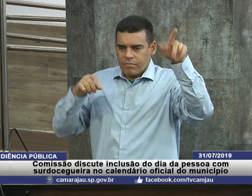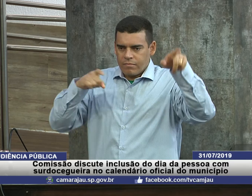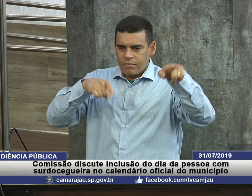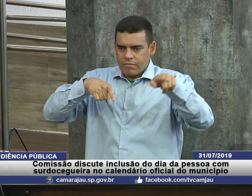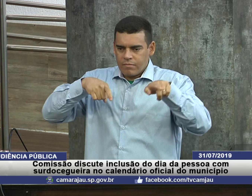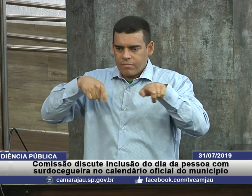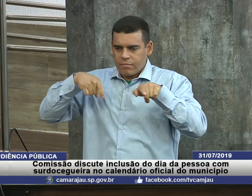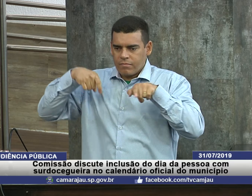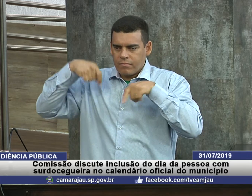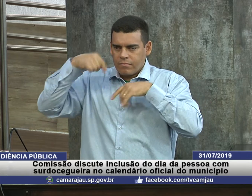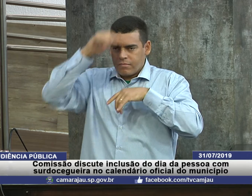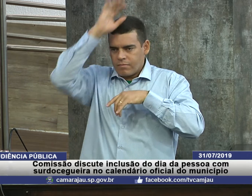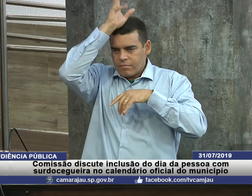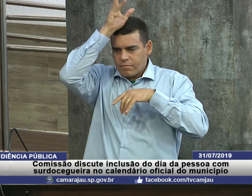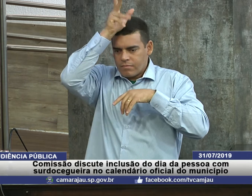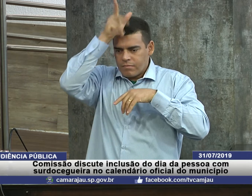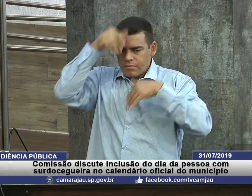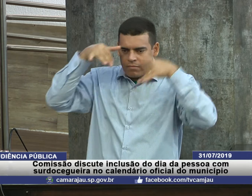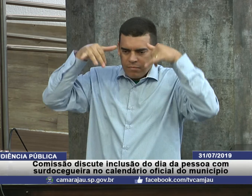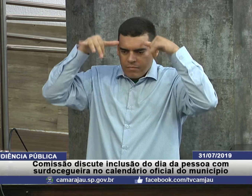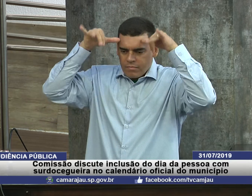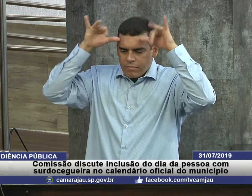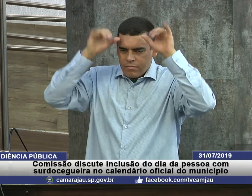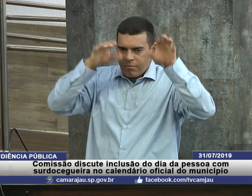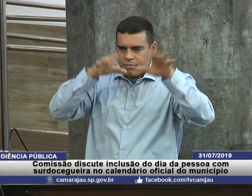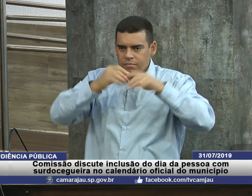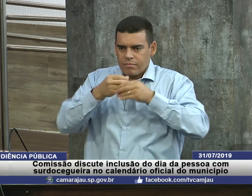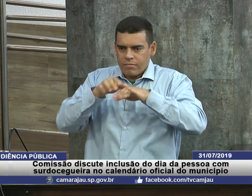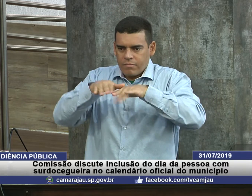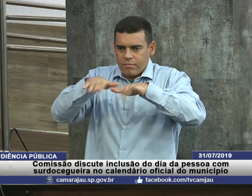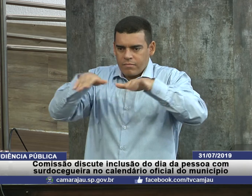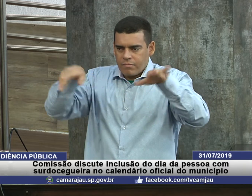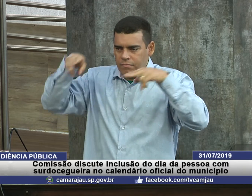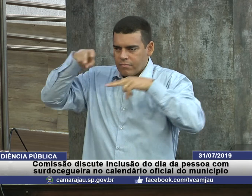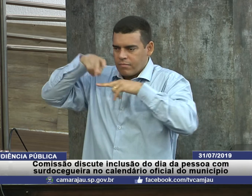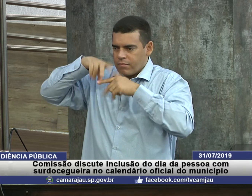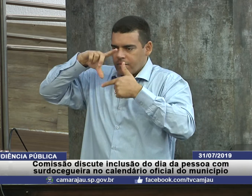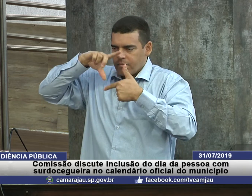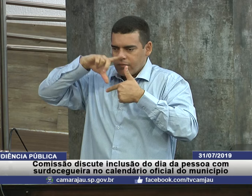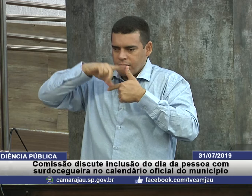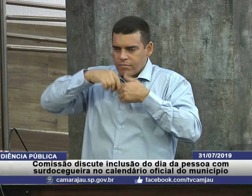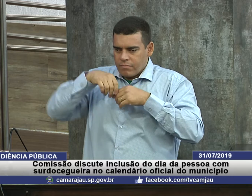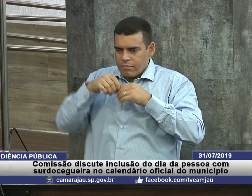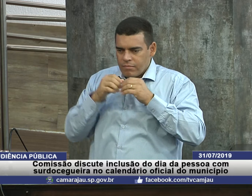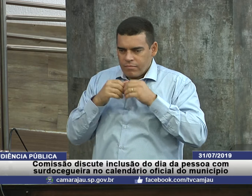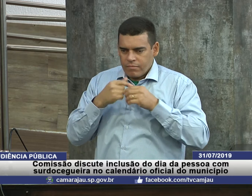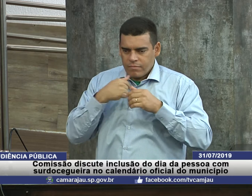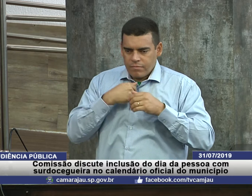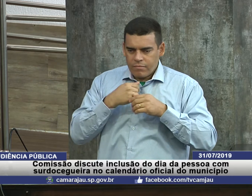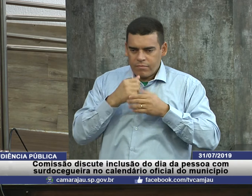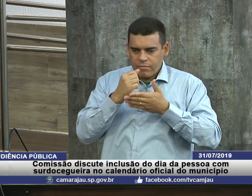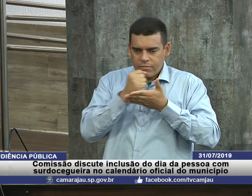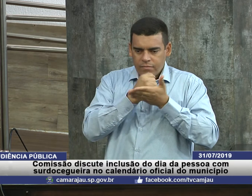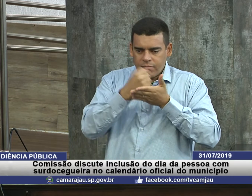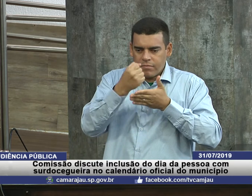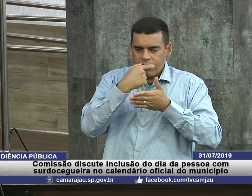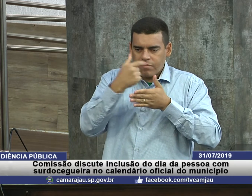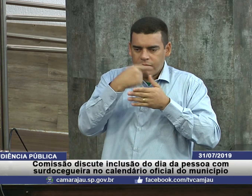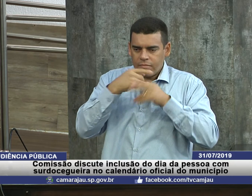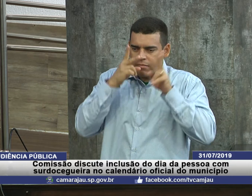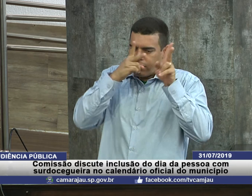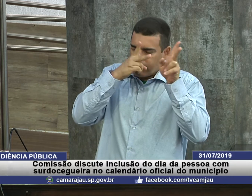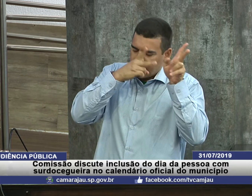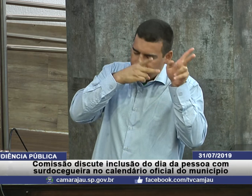ali, sem entender. Um espaço tinha animais, tinha bichos, tinha galinha, tinha animais